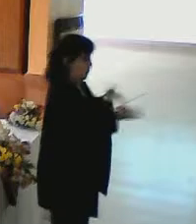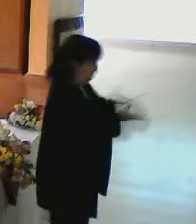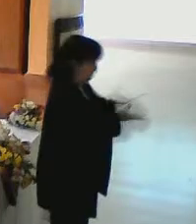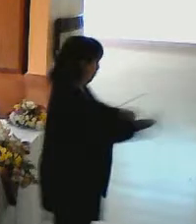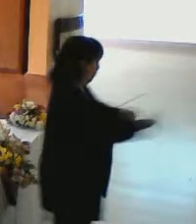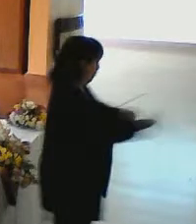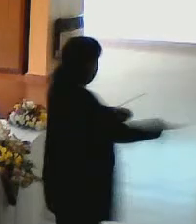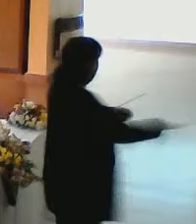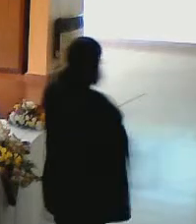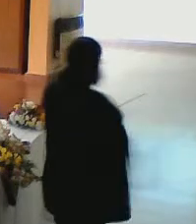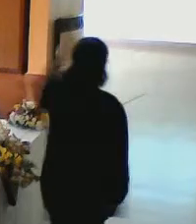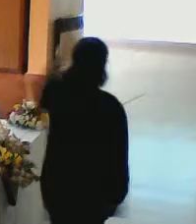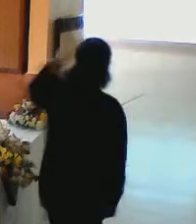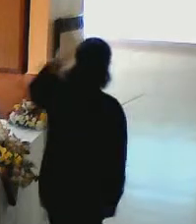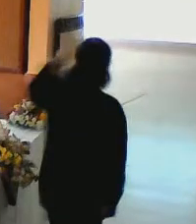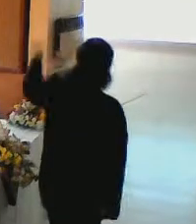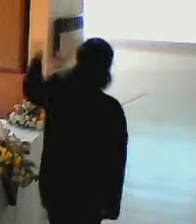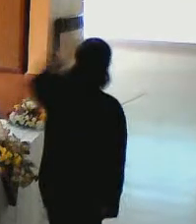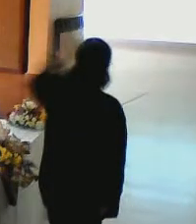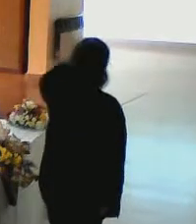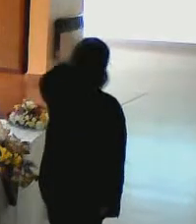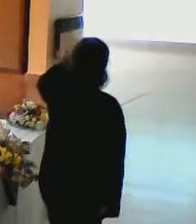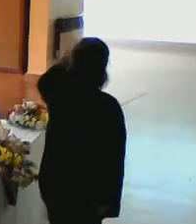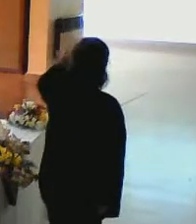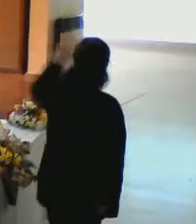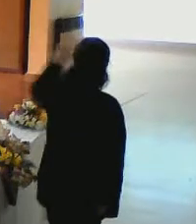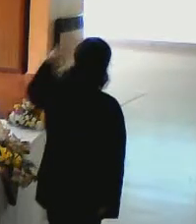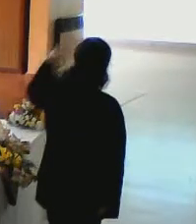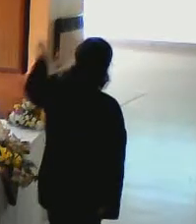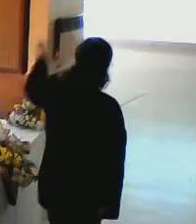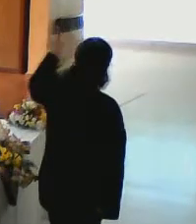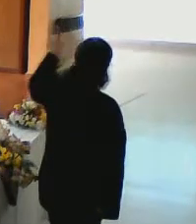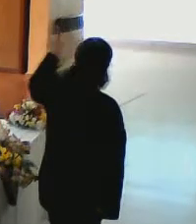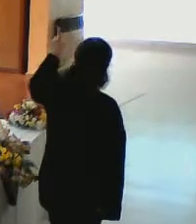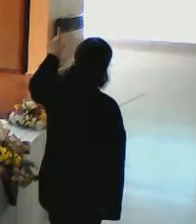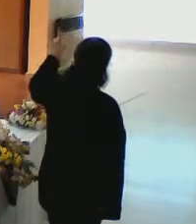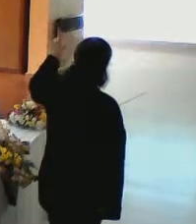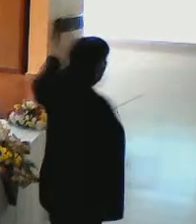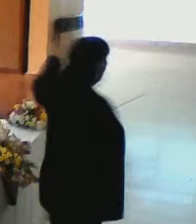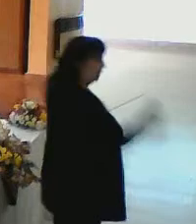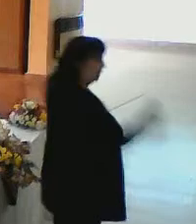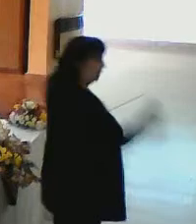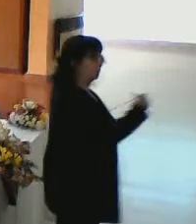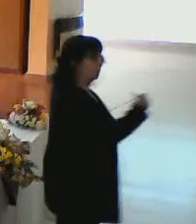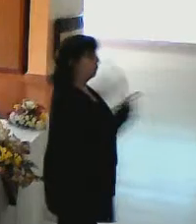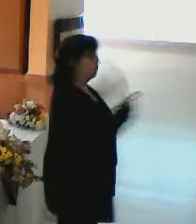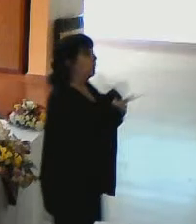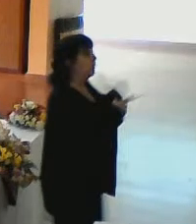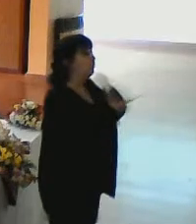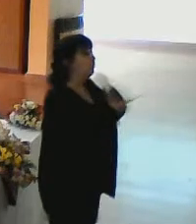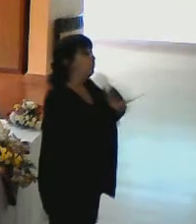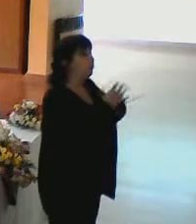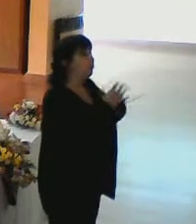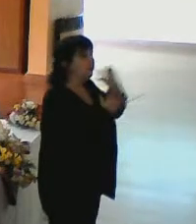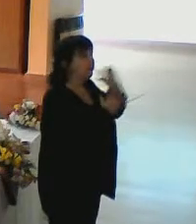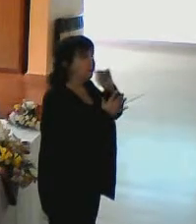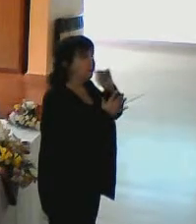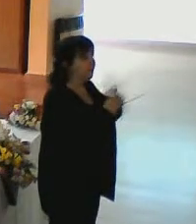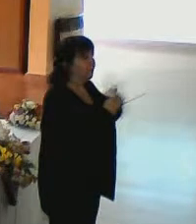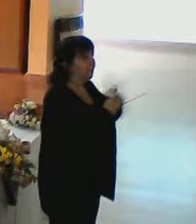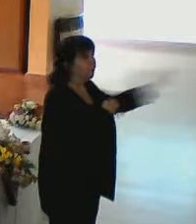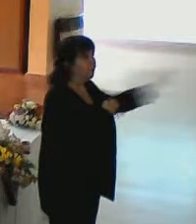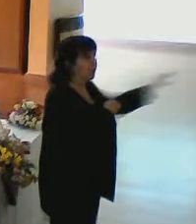estos son generalmente de todas las derivaciones que nosotros realizamos, derivación a la fonoaudióloga, a